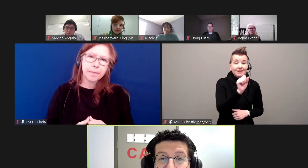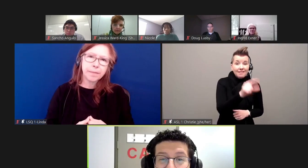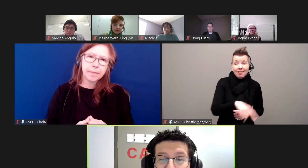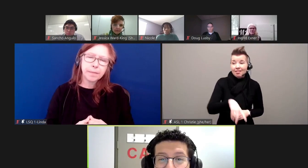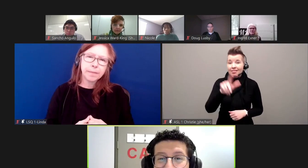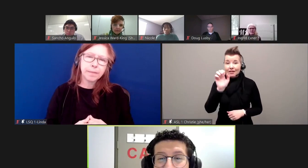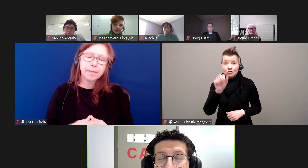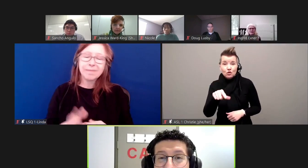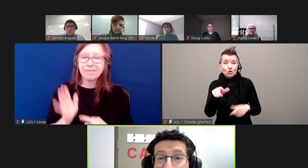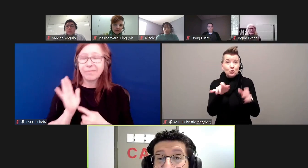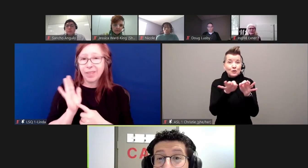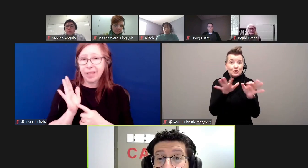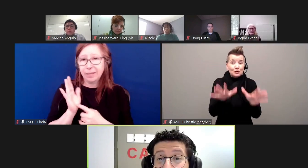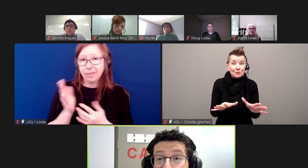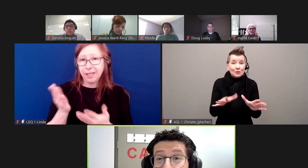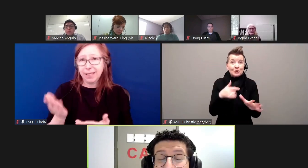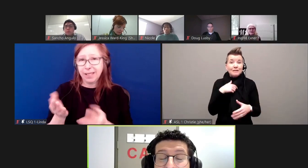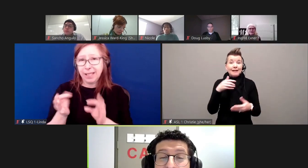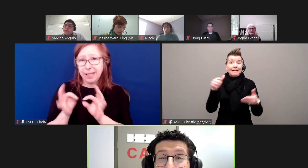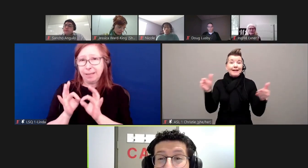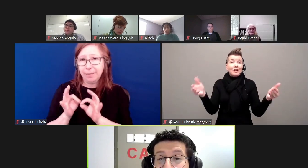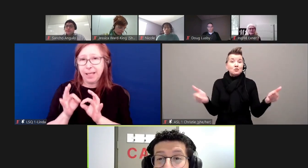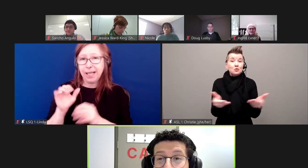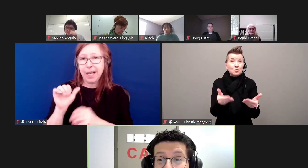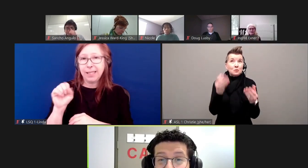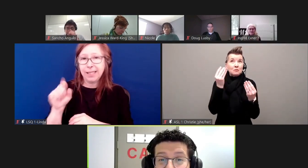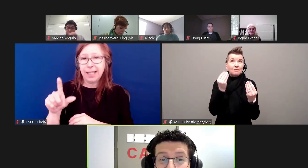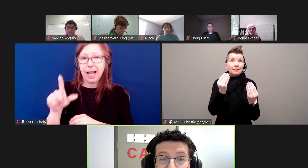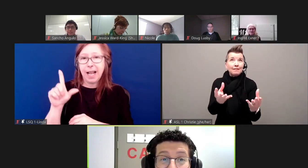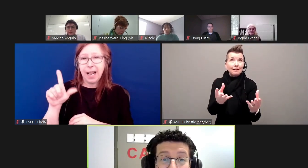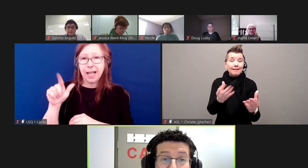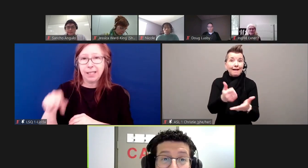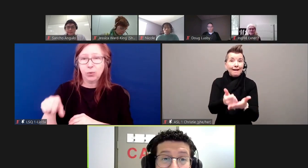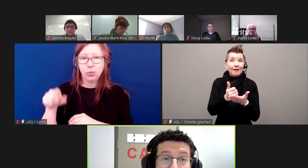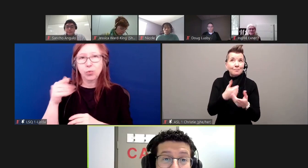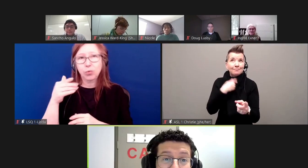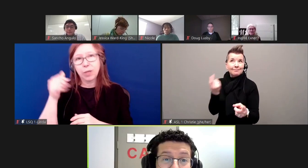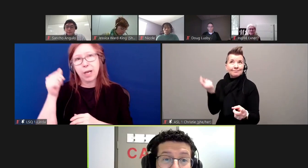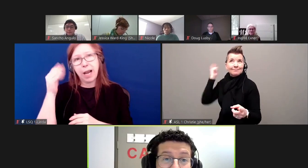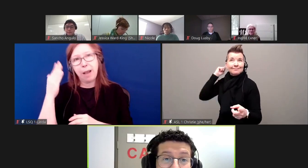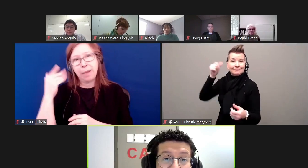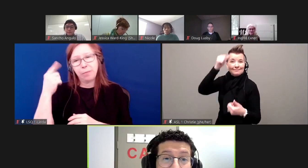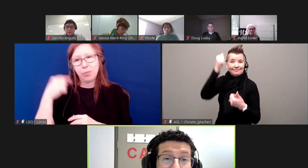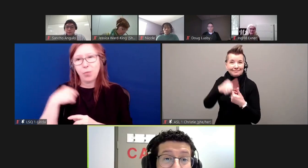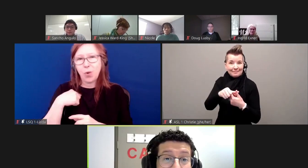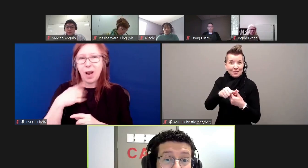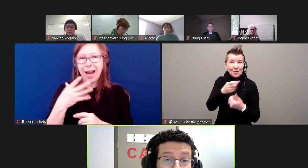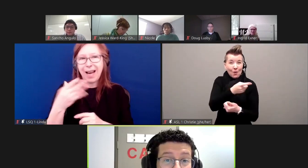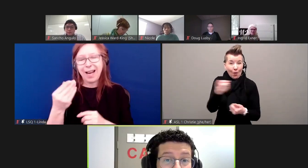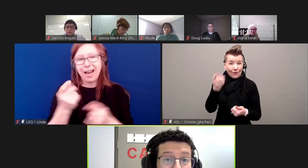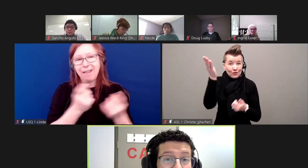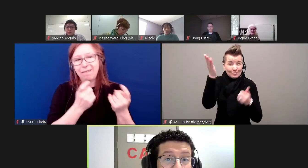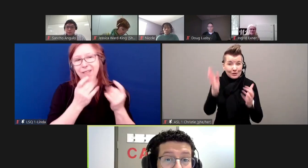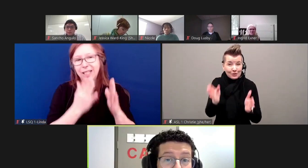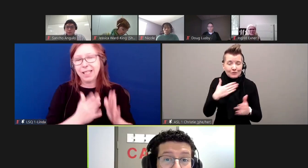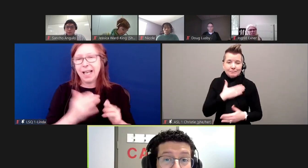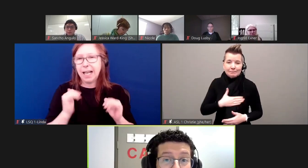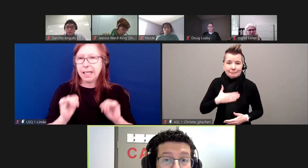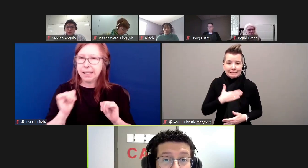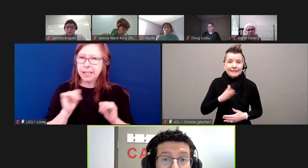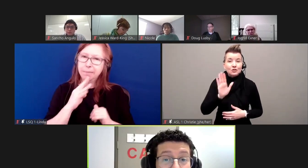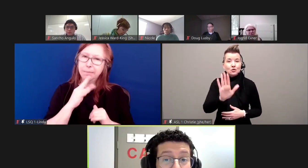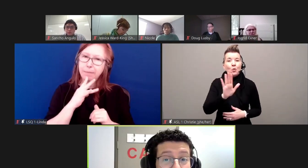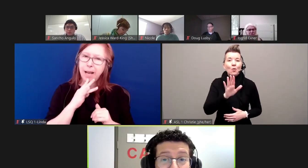La présentation de nos interprètes ASL et LSQ est toujours un bon rappel pour moi et pour nos invités d'essayer de parler à